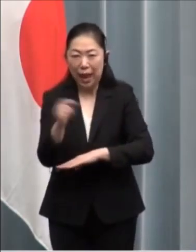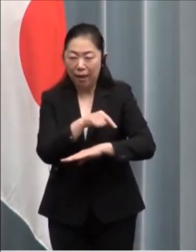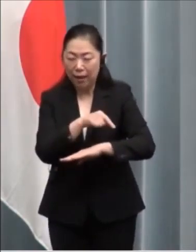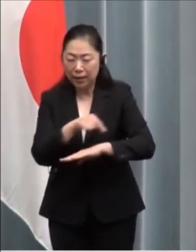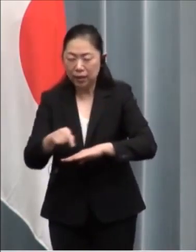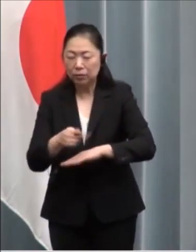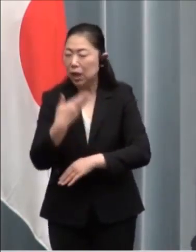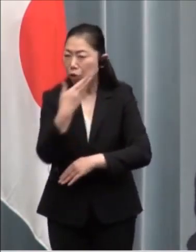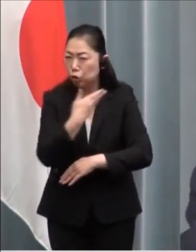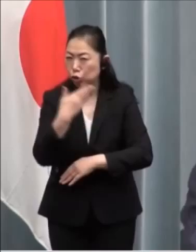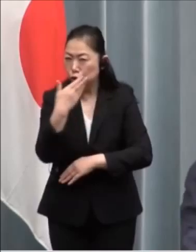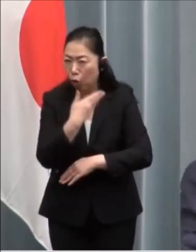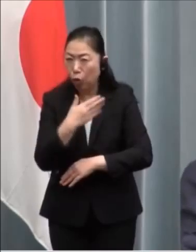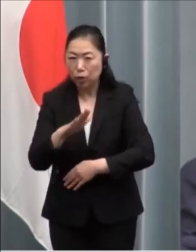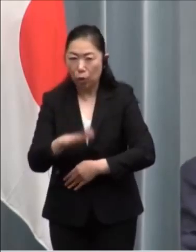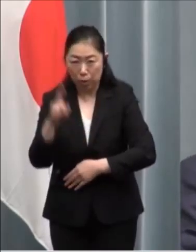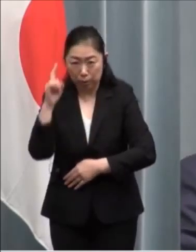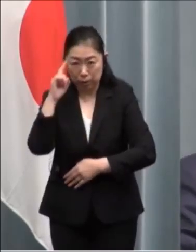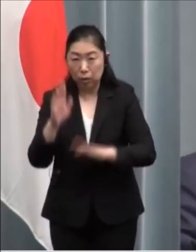わけですけど、受け止めをお願いします。